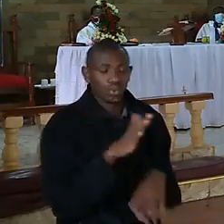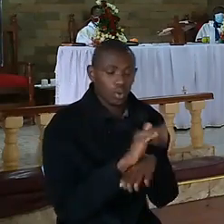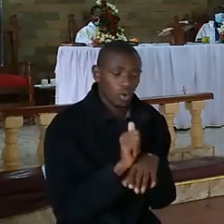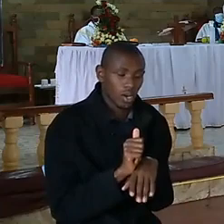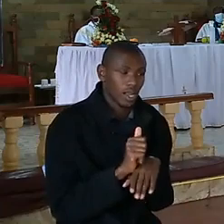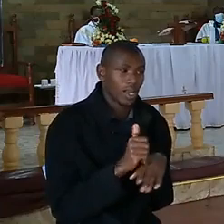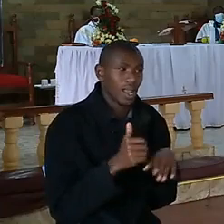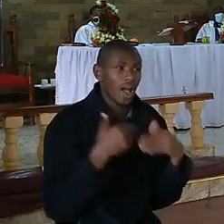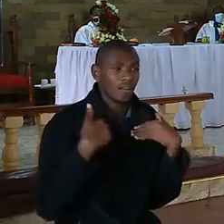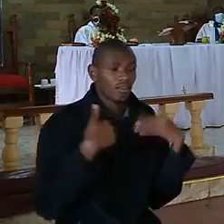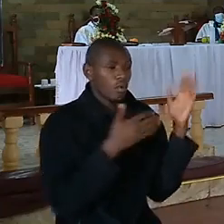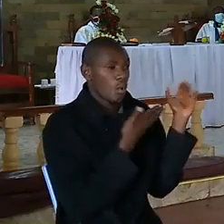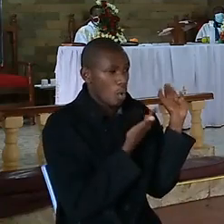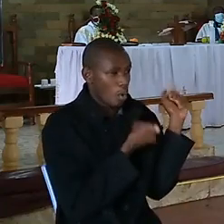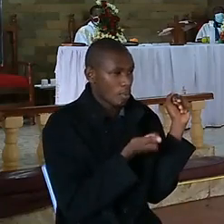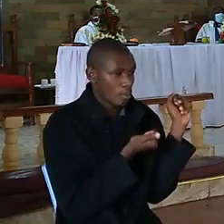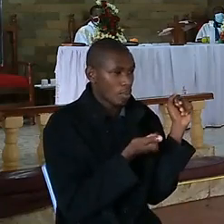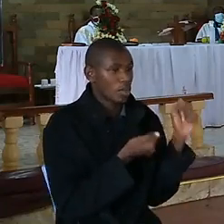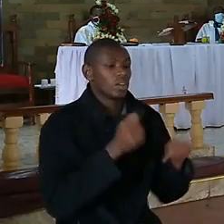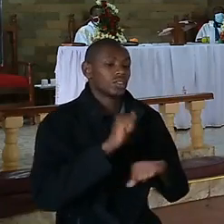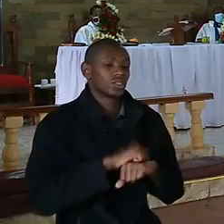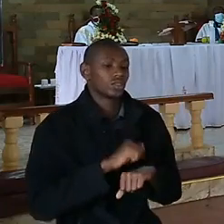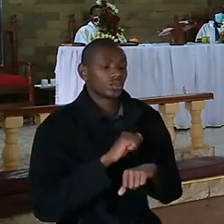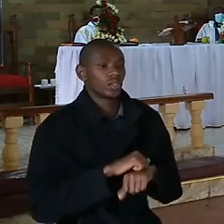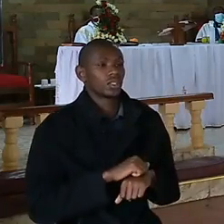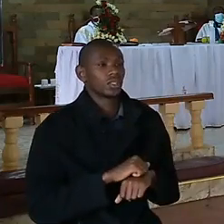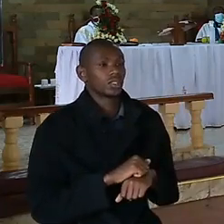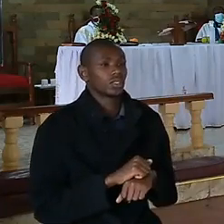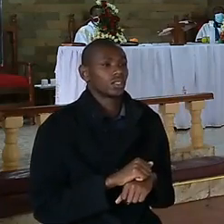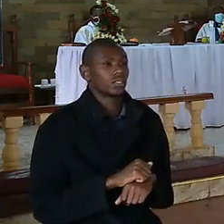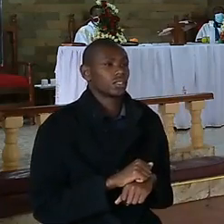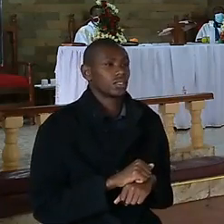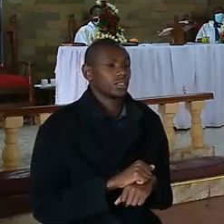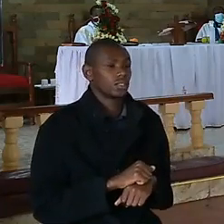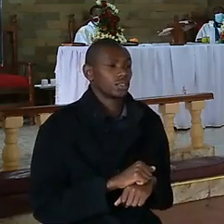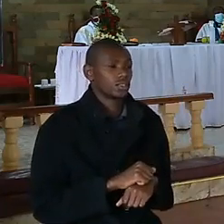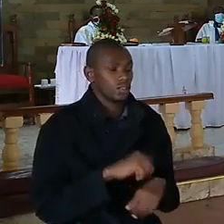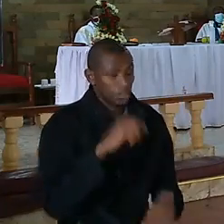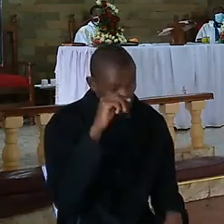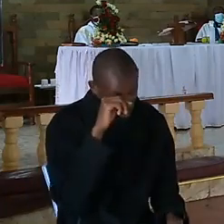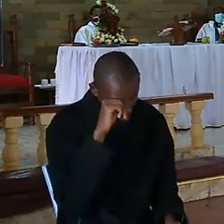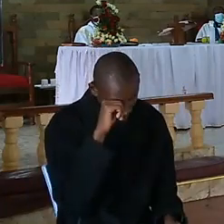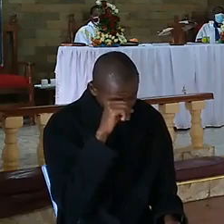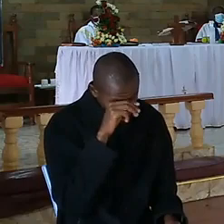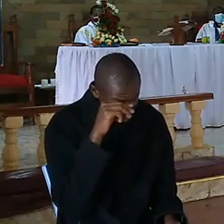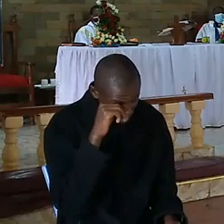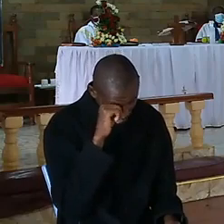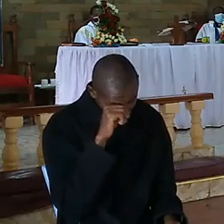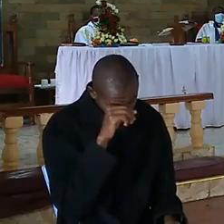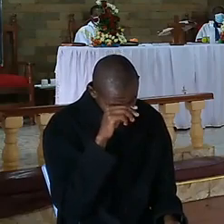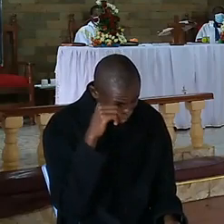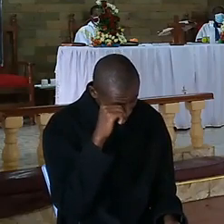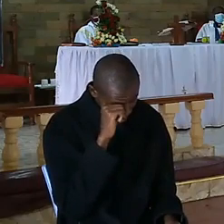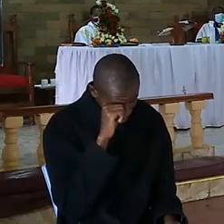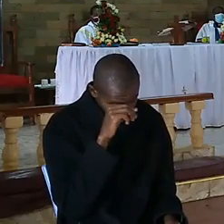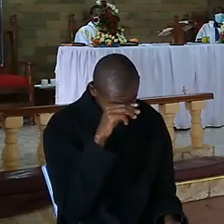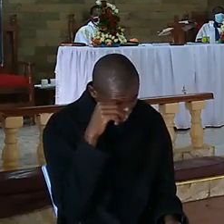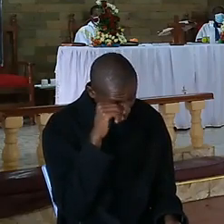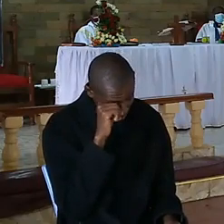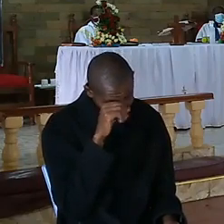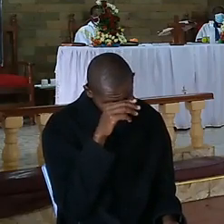ona tungiariria arutwo aria maragire gukinyaniria maksi iria mangirendire na macuthiriria makona hihi facility